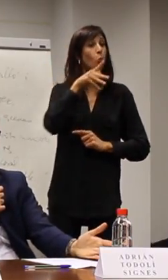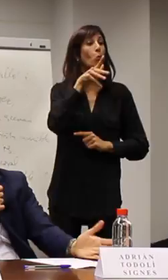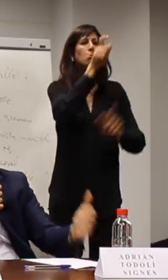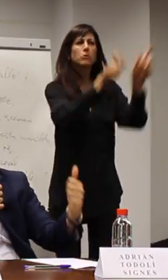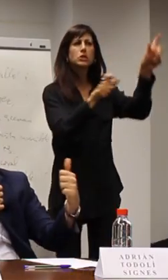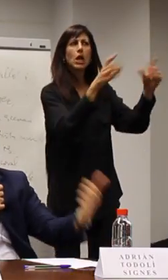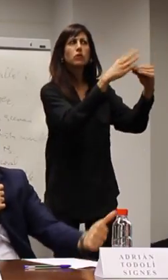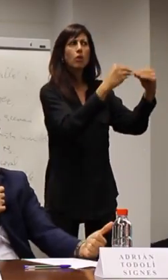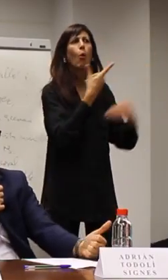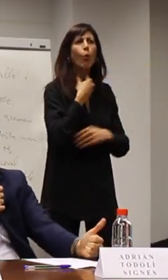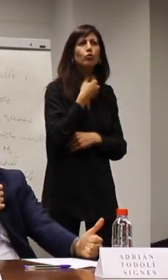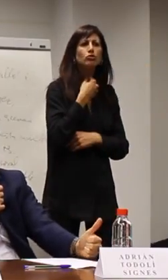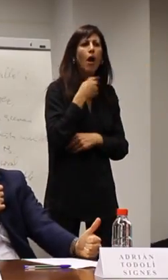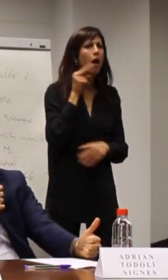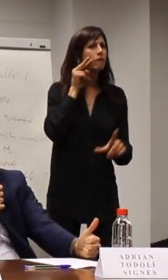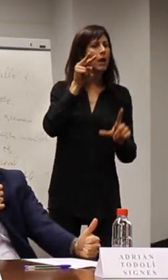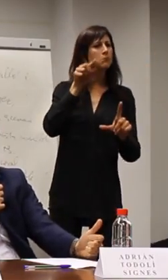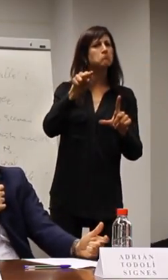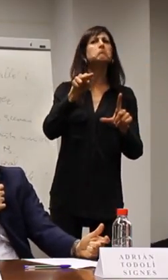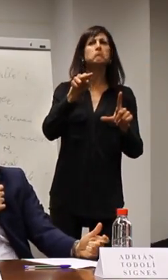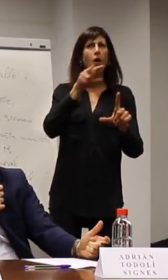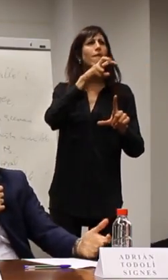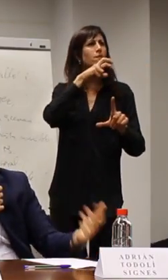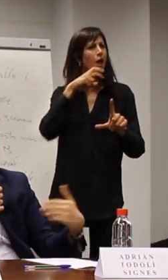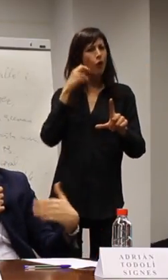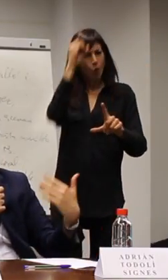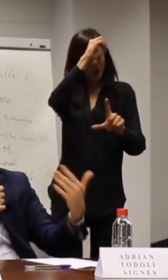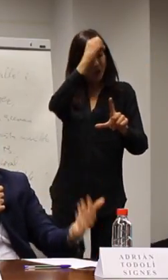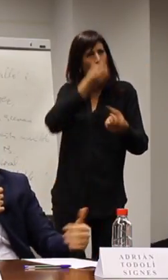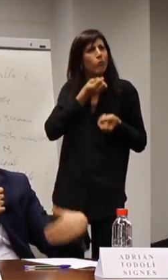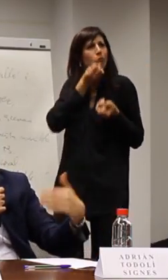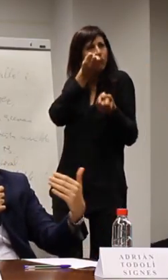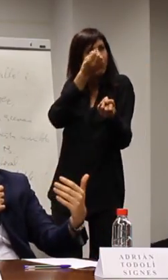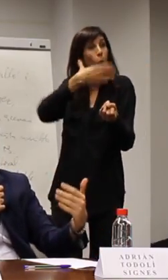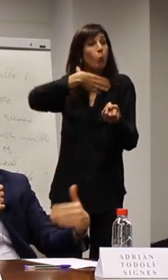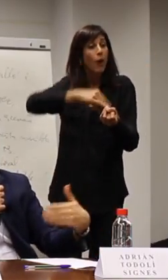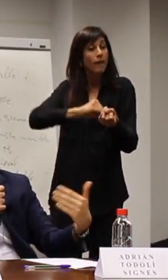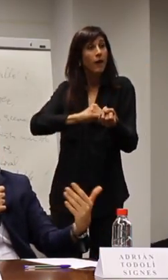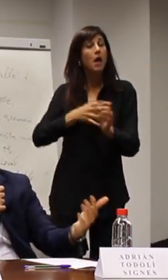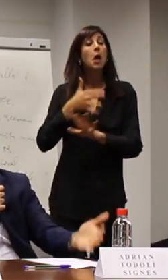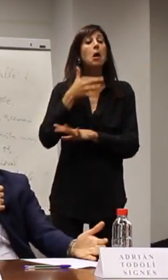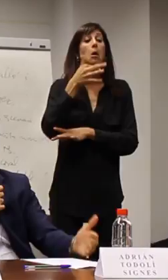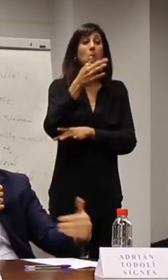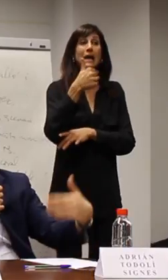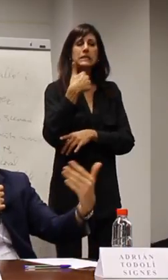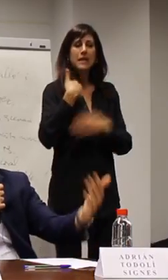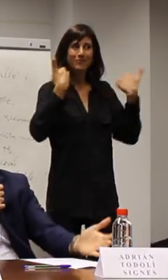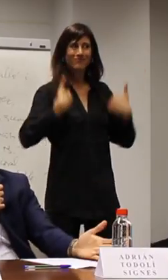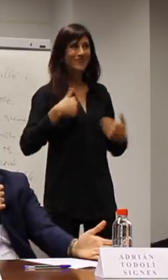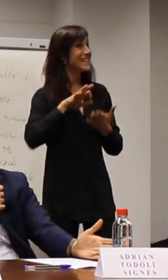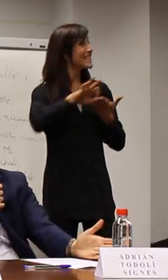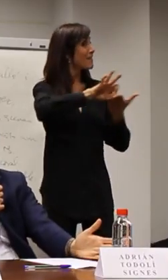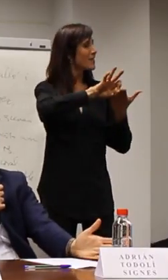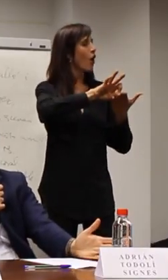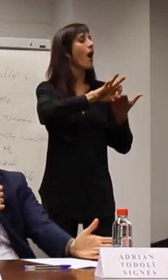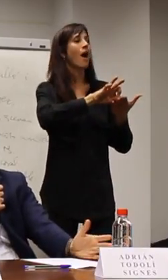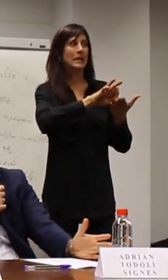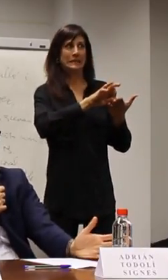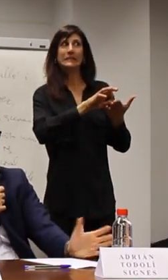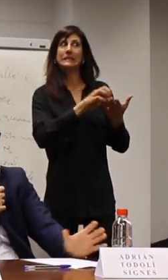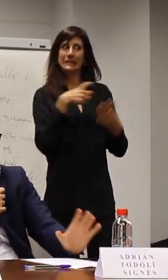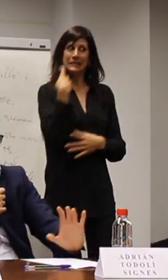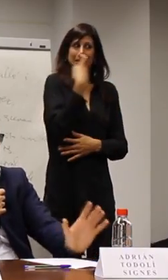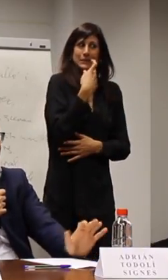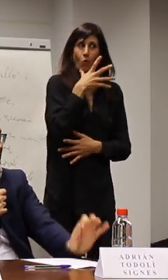gusta, uno, poder valorarlo, y segundo, normalmente la persona que presta el servicio se va a esforzar más si sabe que luego lo van a valorar.